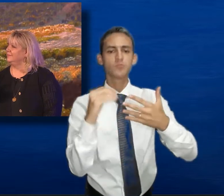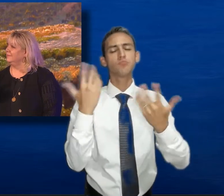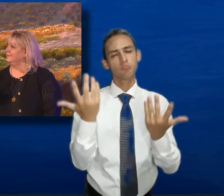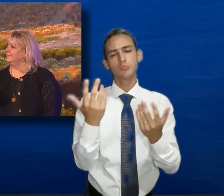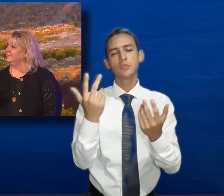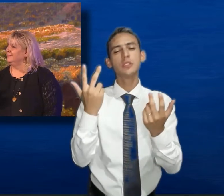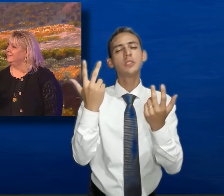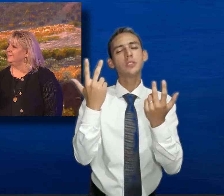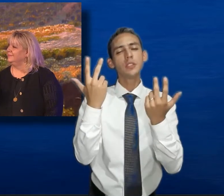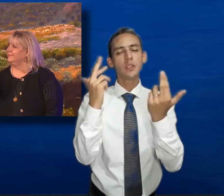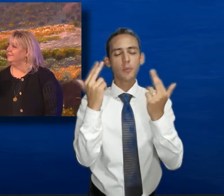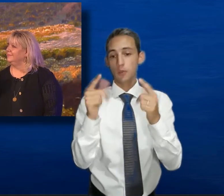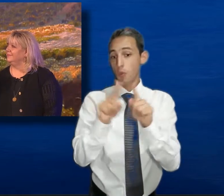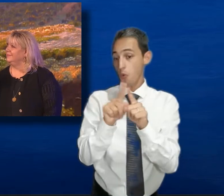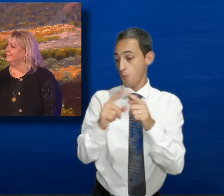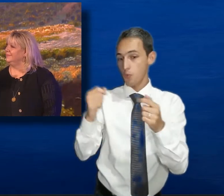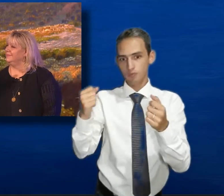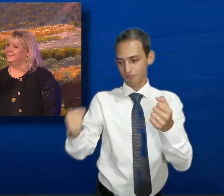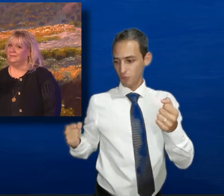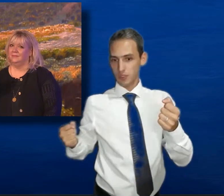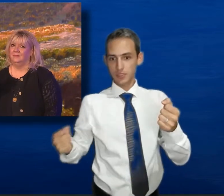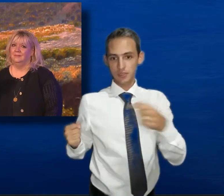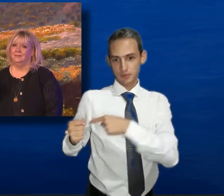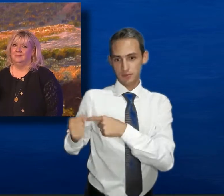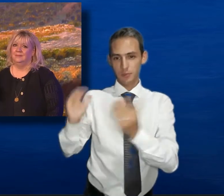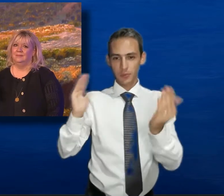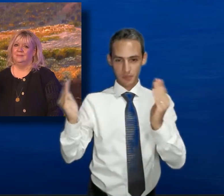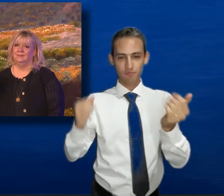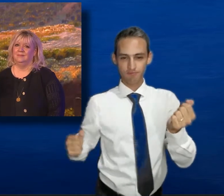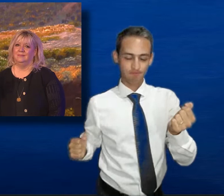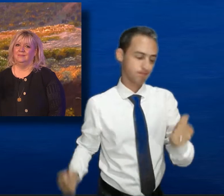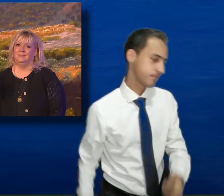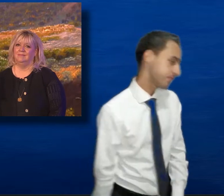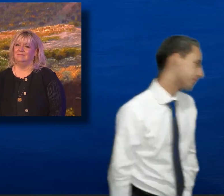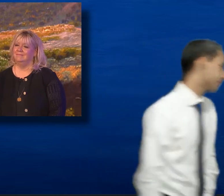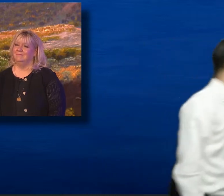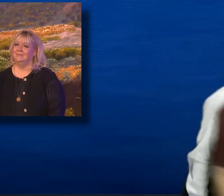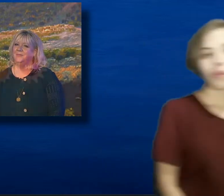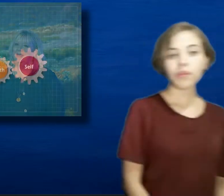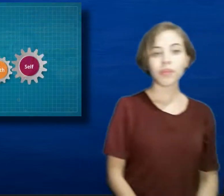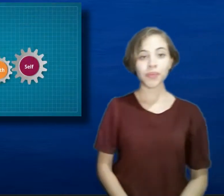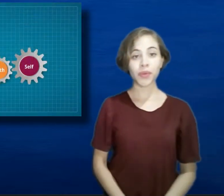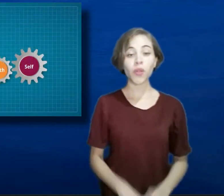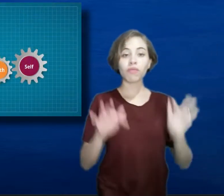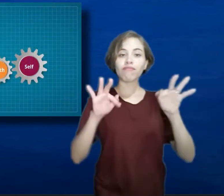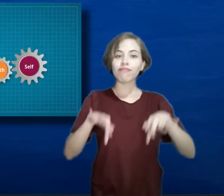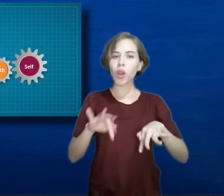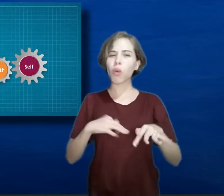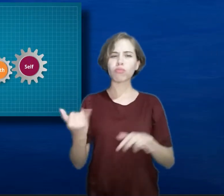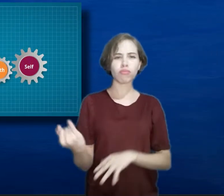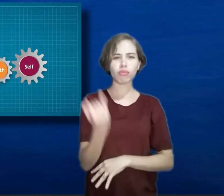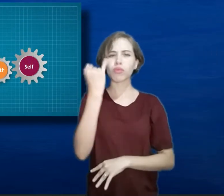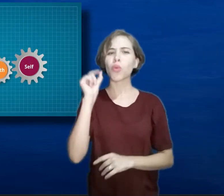no serviço da igreja como a alavanca de comando do helicóptero, que tanto nos estabiliza quanto nos orienta.